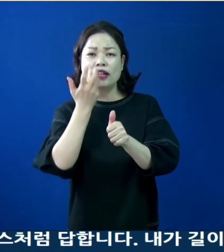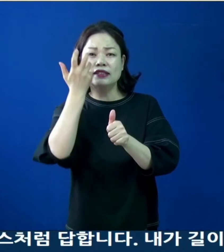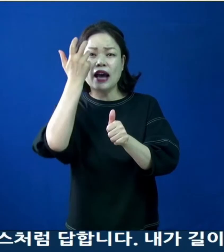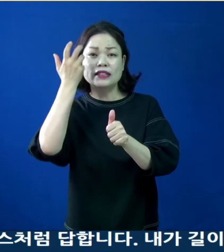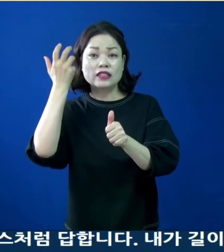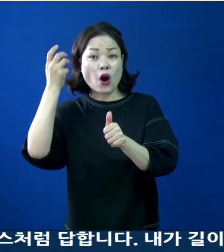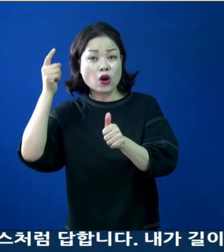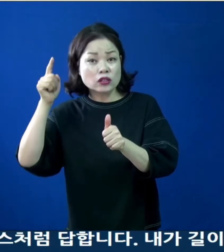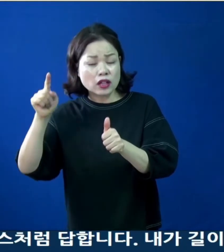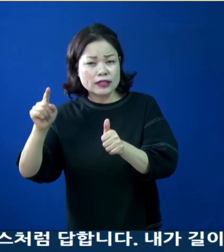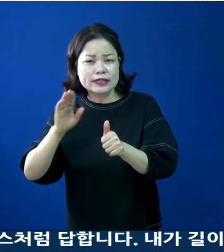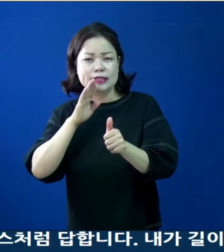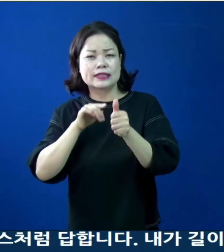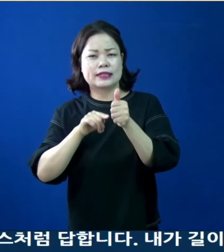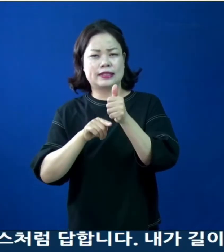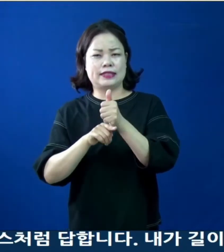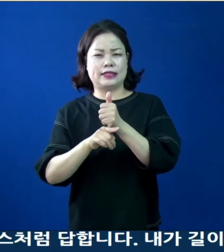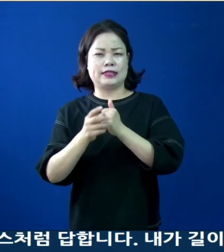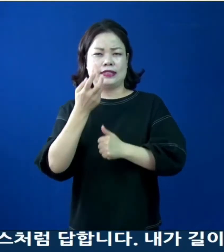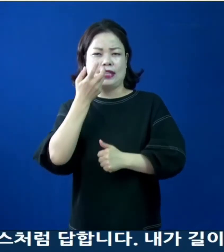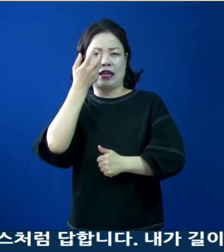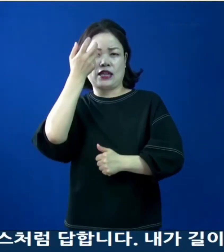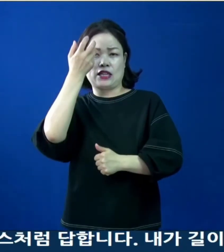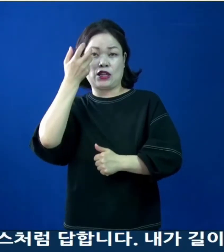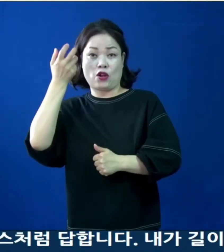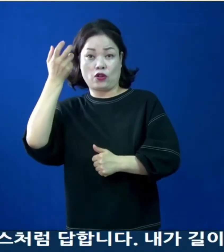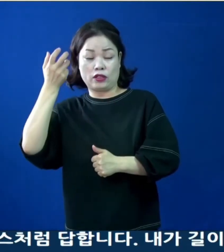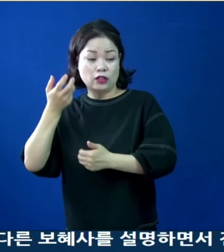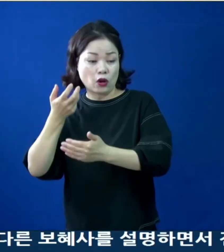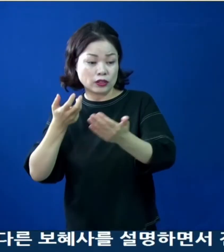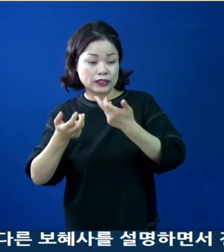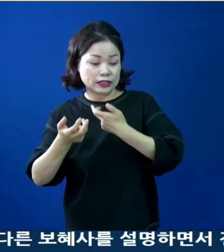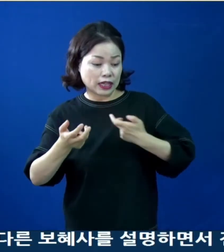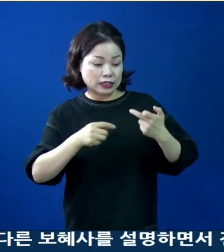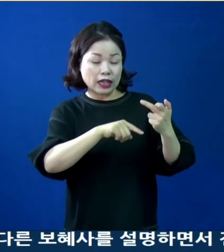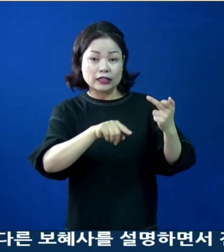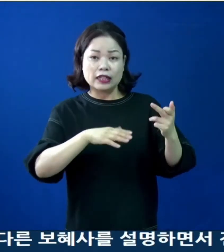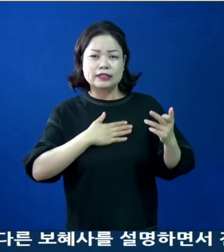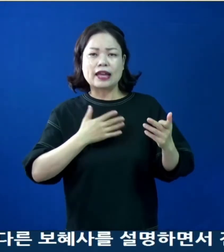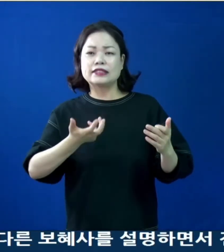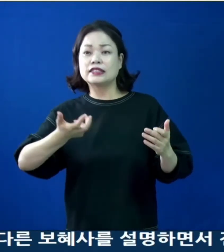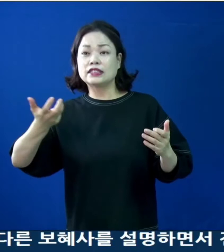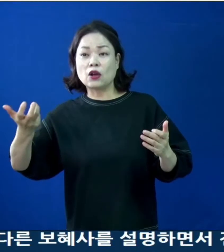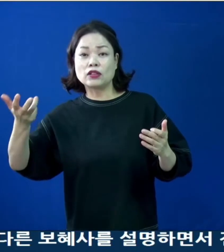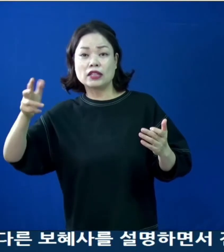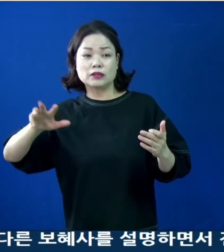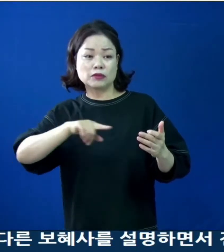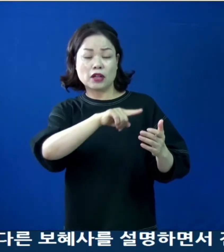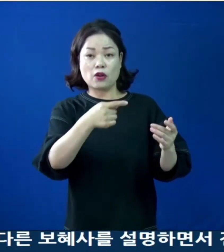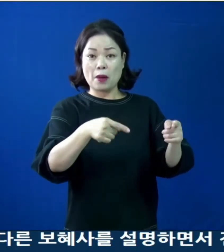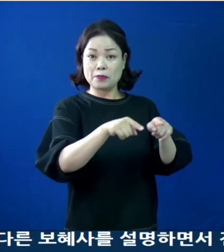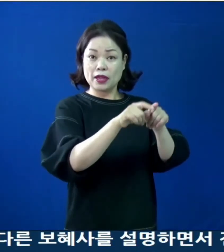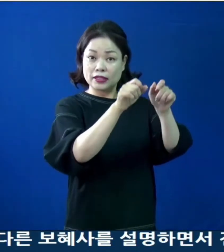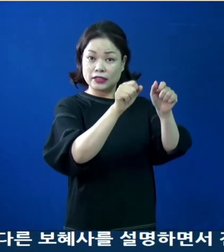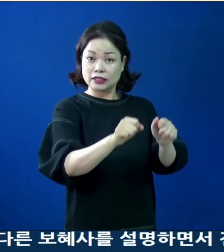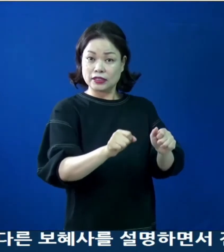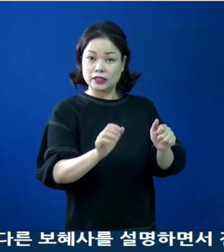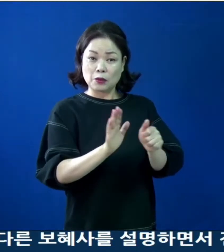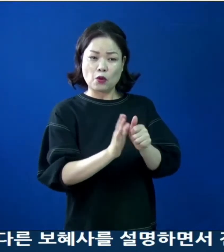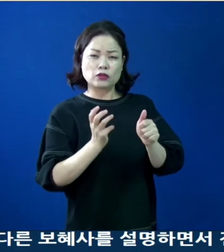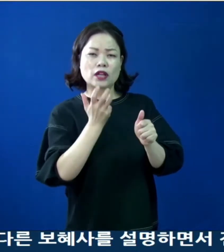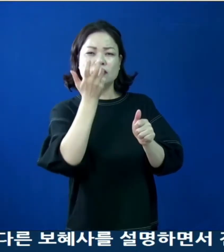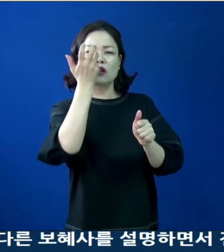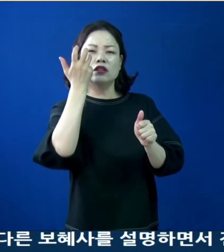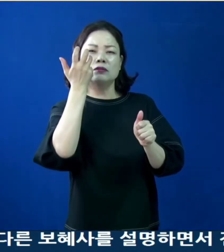그는 진리의 영이라고 설명하고 그를 너희 제자들에게 나는 떠나지만 너희들에게 두어서 영원히 너희와